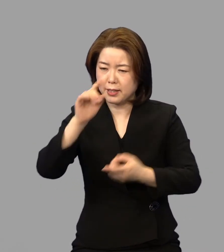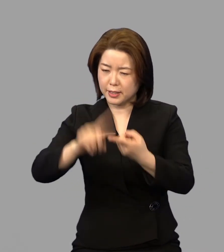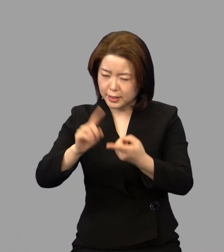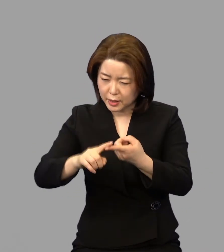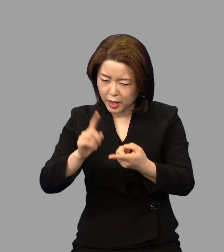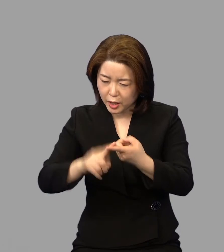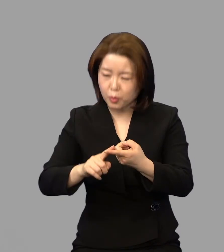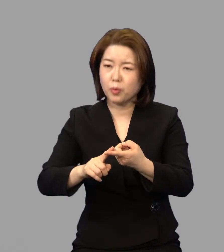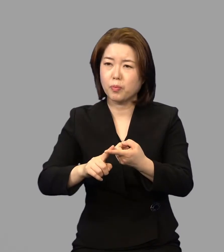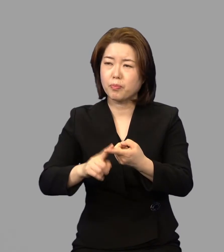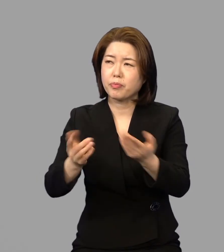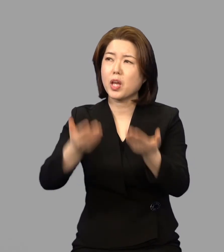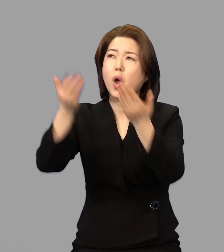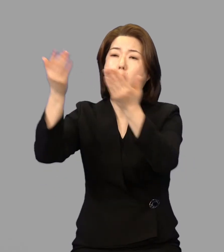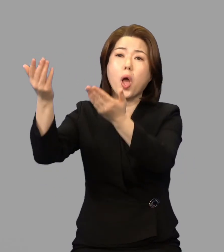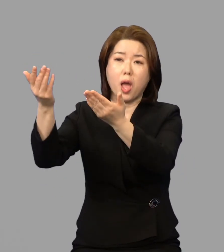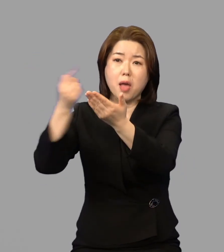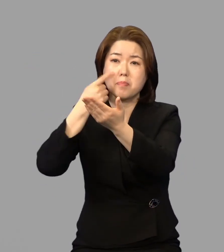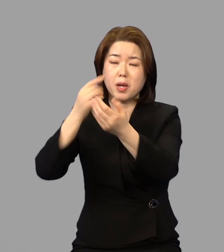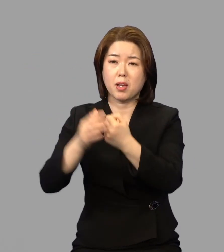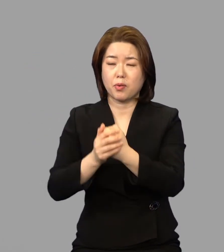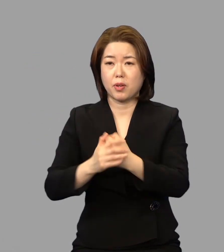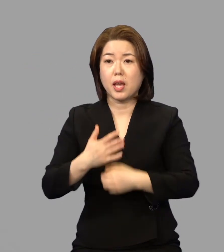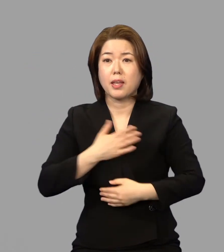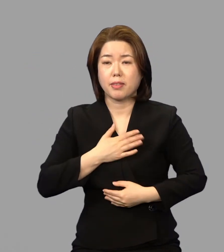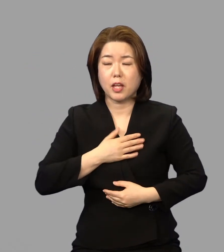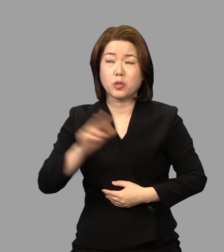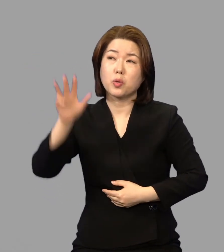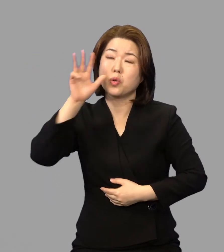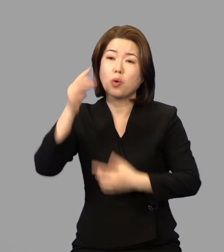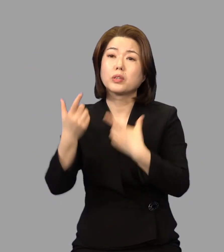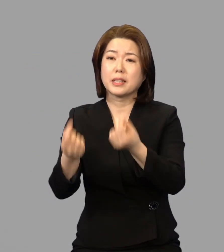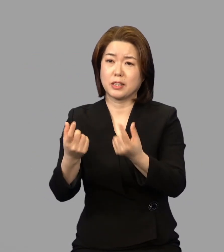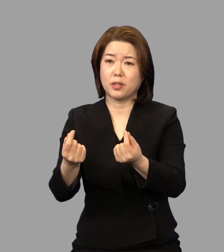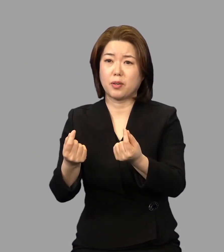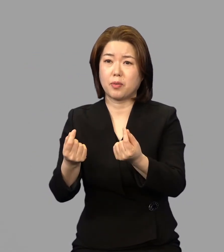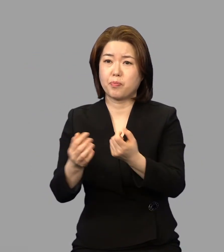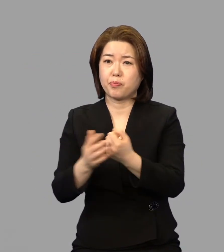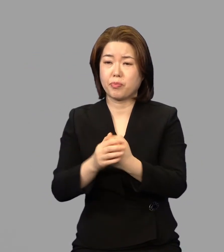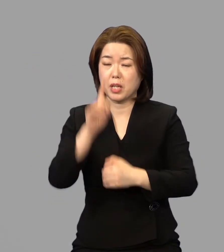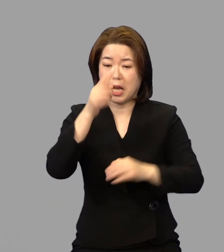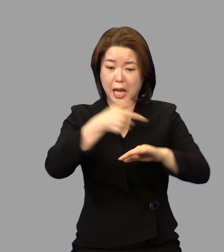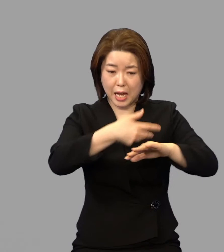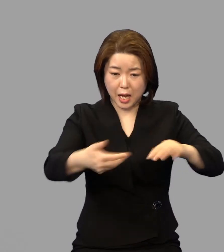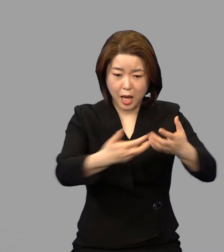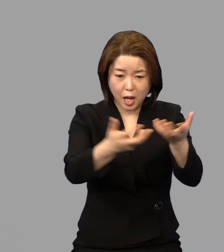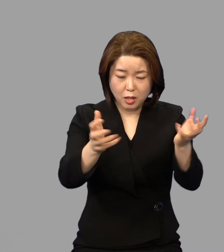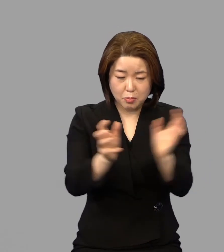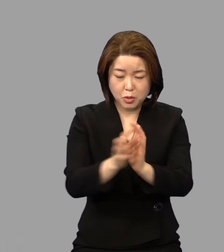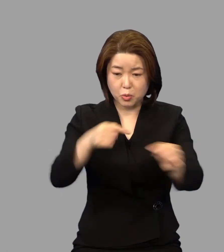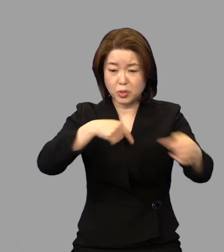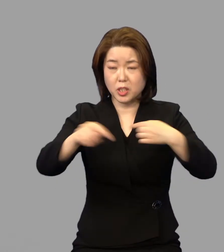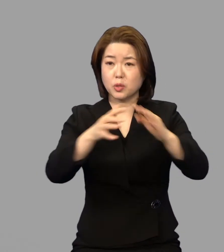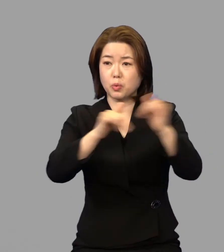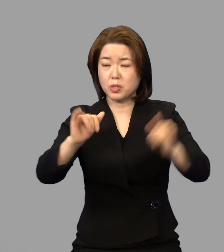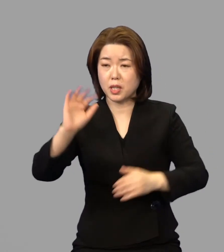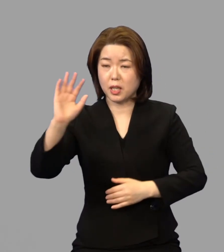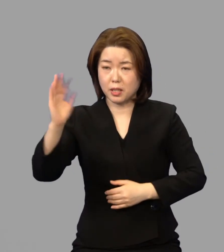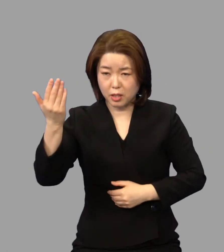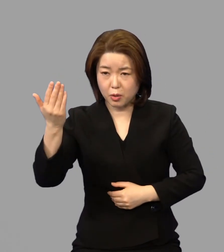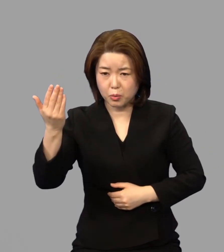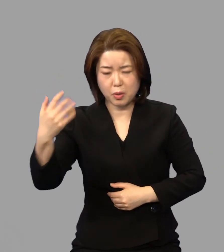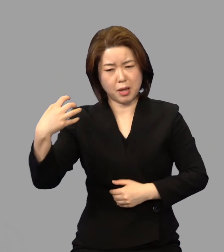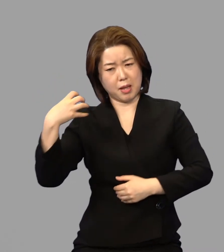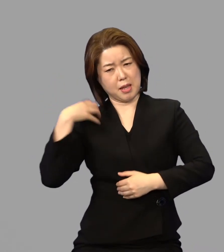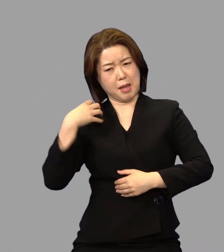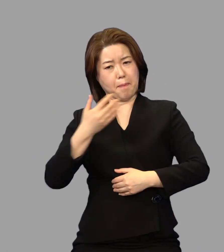가운데 내놓으십시오. 나도 여호수아처럼 한 민족의 지도자가 되어도 감당할 수